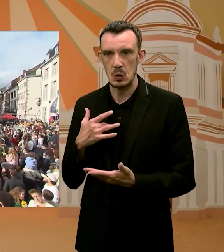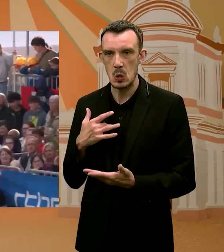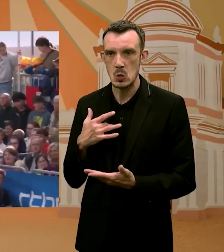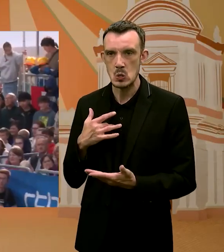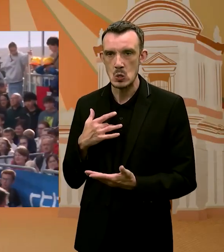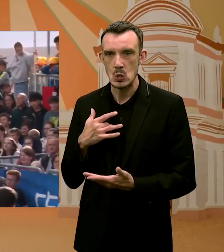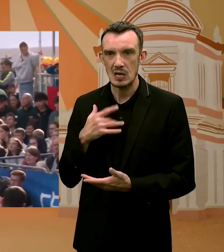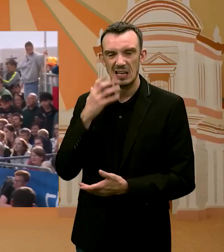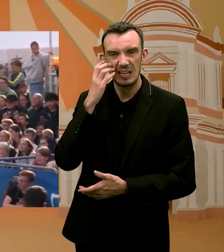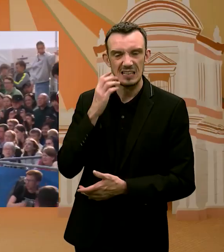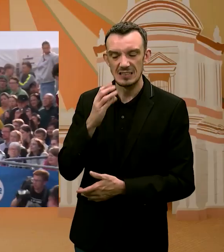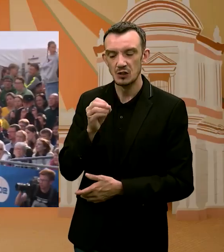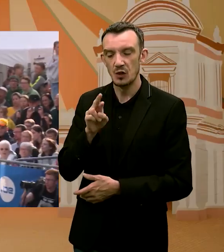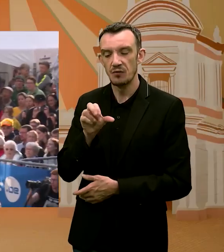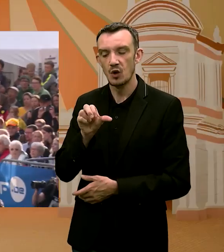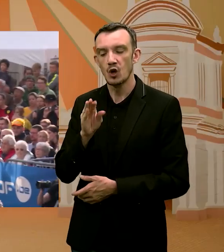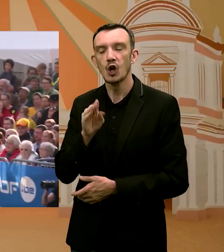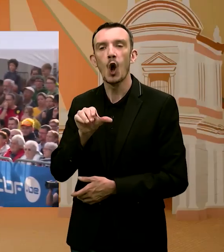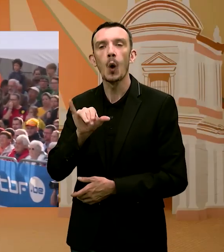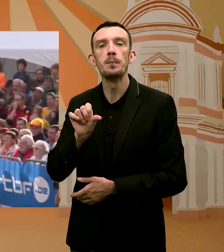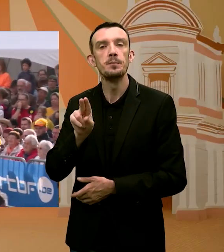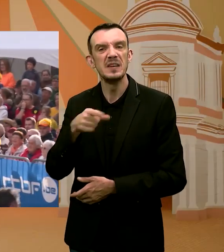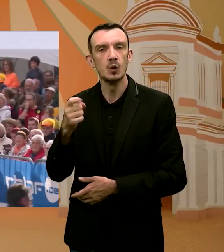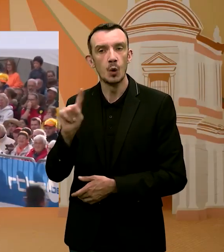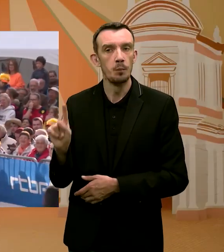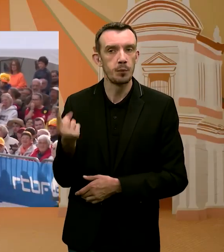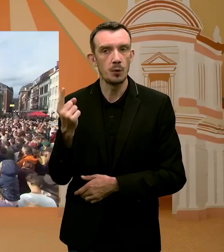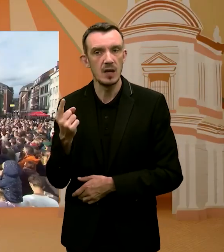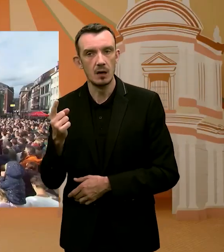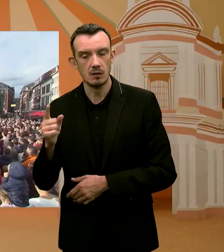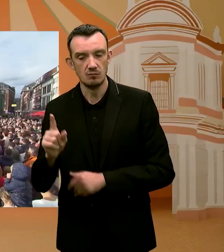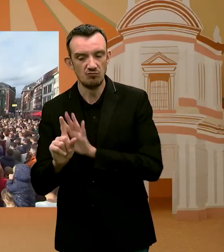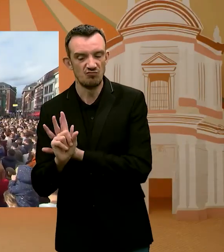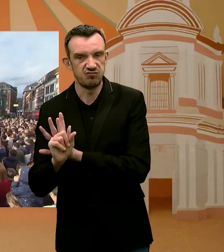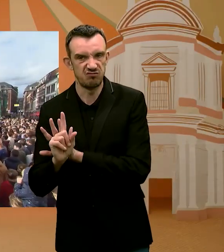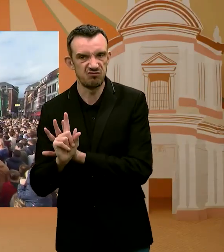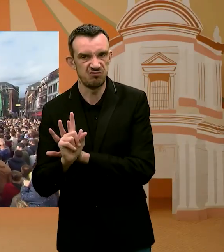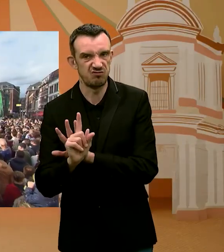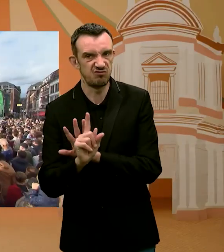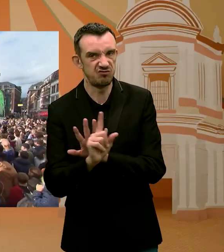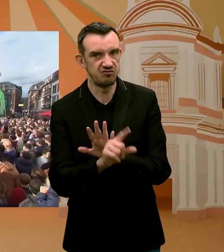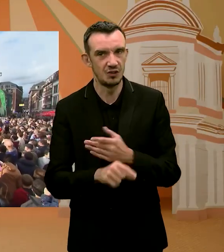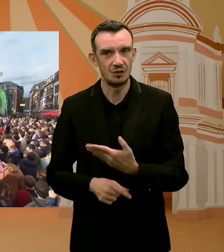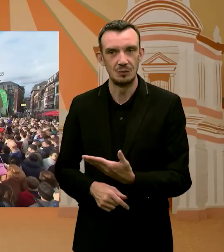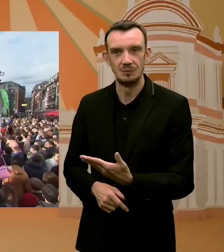devant, c'est lui qui va charger. Le premier. Ah, les Avresses ne sont même pas dans le fond Attention. de la place. Je compte 18. Et c'est